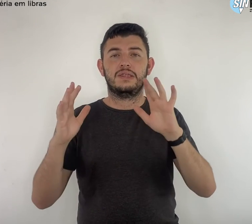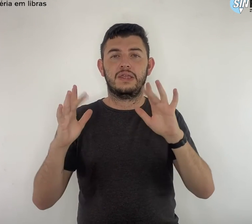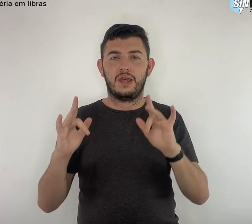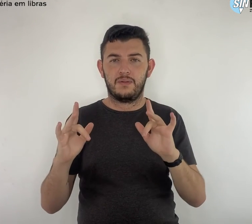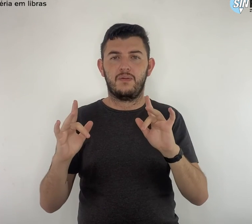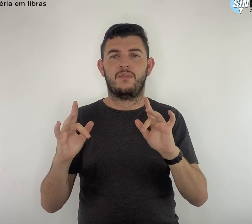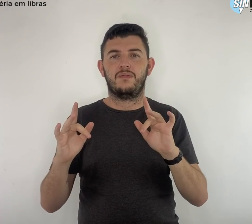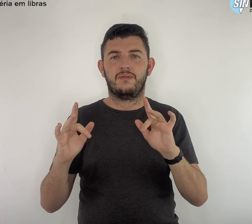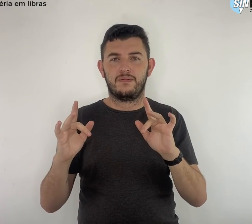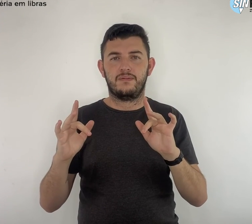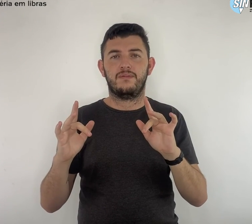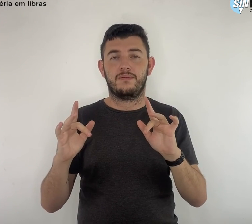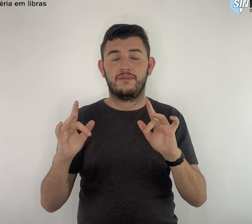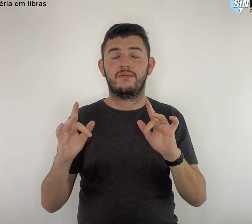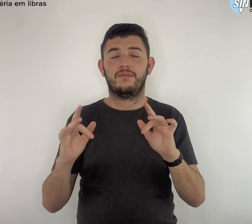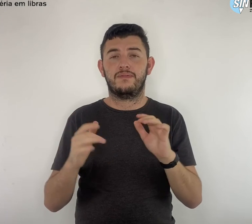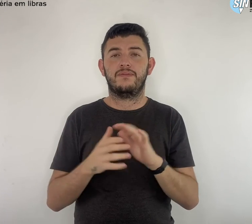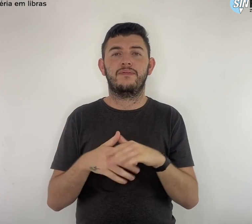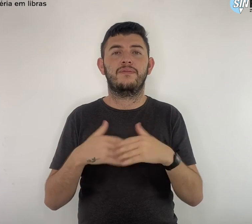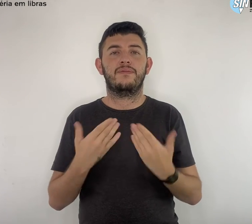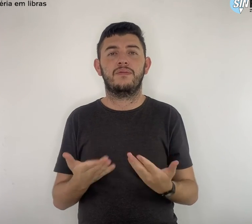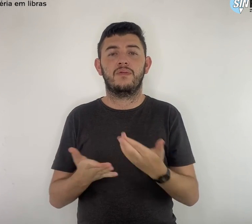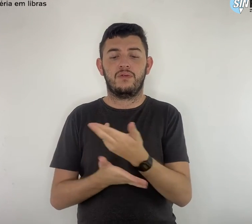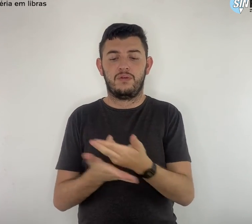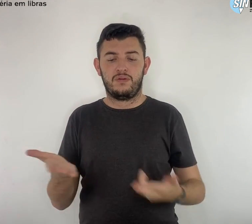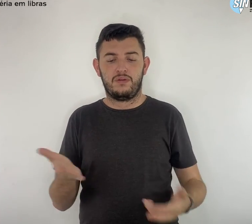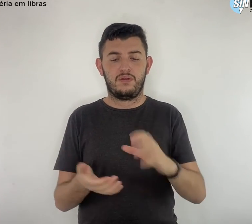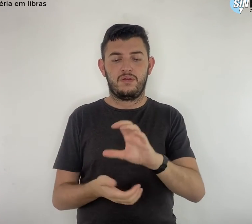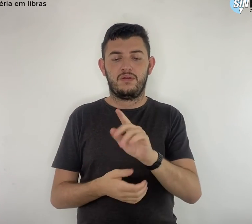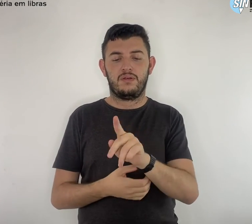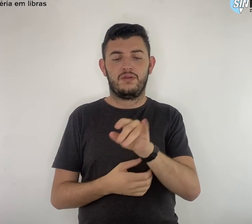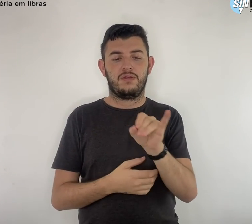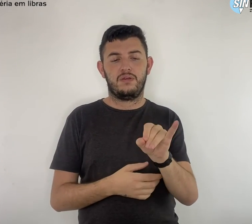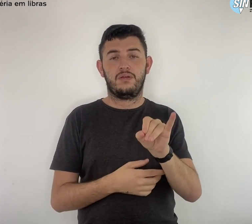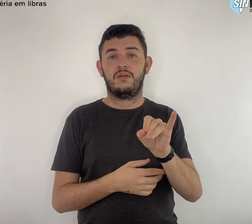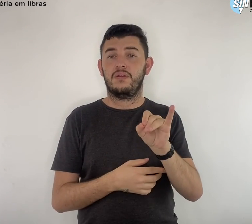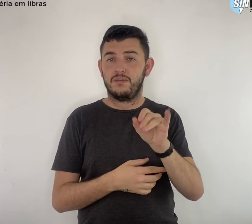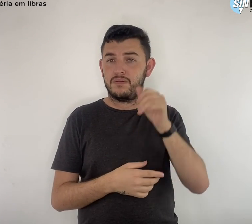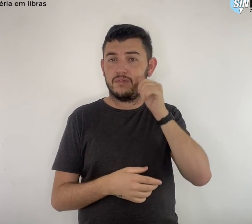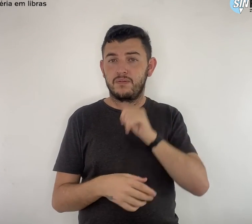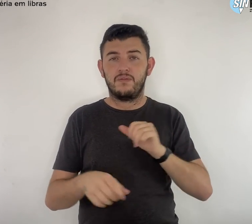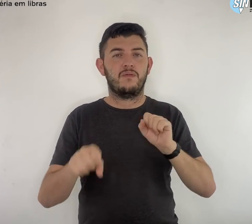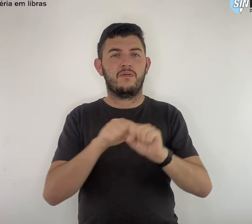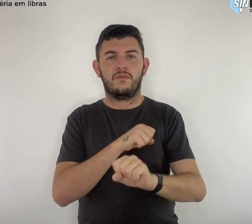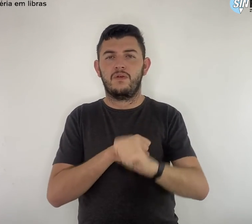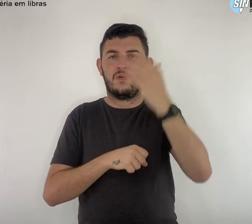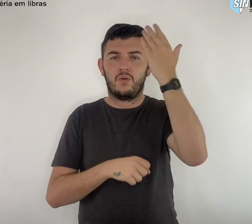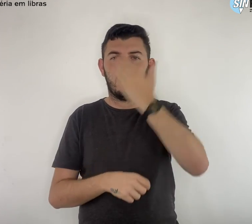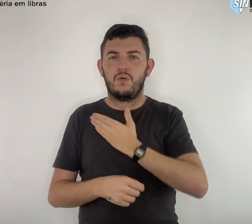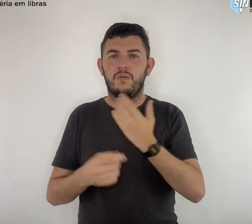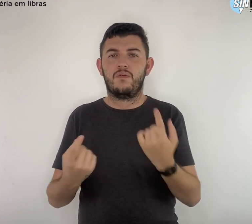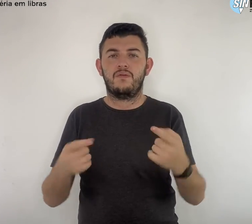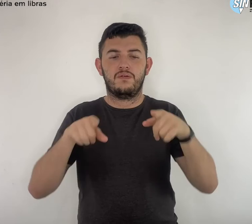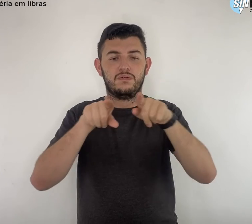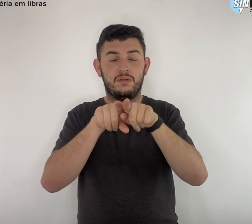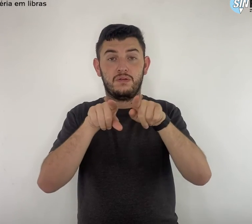ex-esposa-ex-companheira com o agressor. O relatório da CPI do feminicídio ainda comprovou